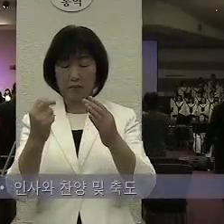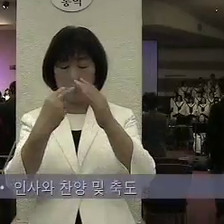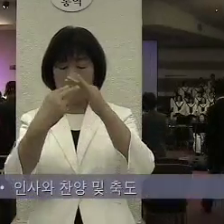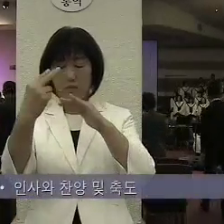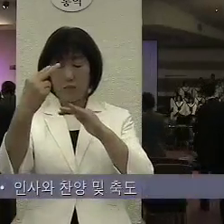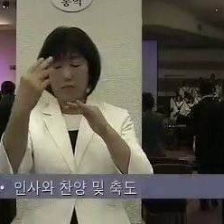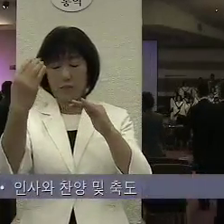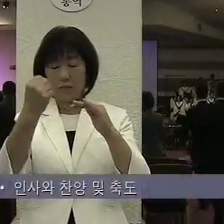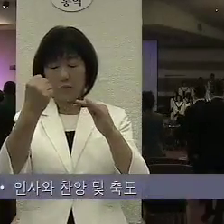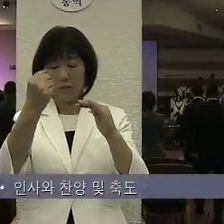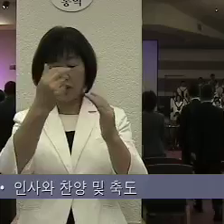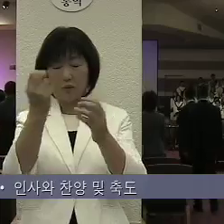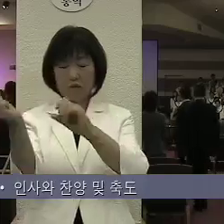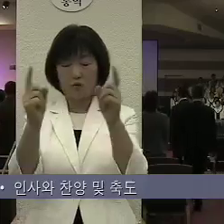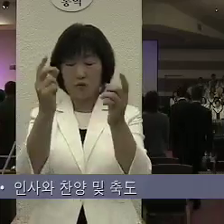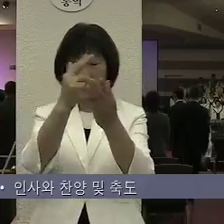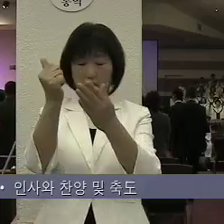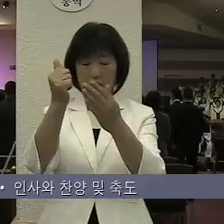축복하겠습니다.